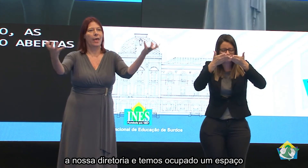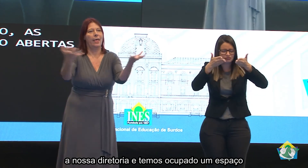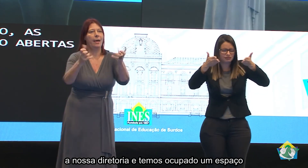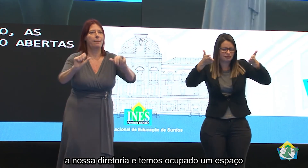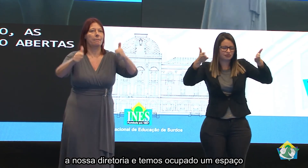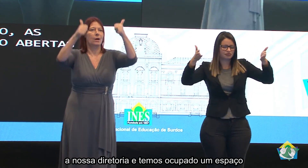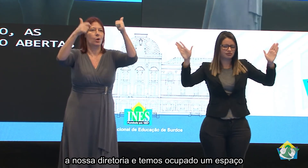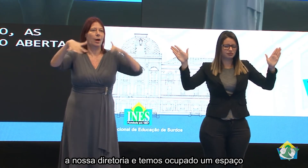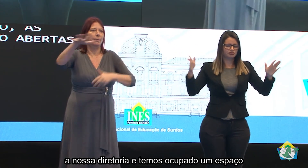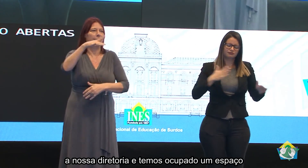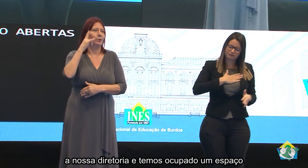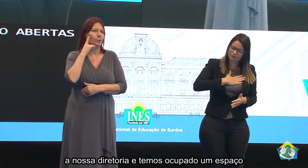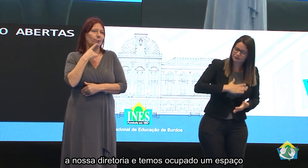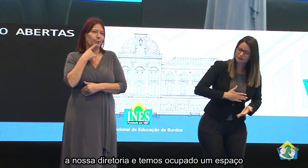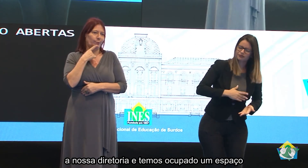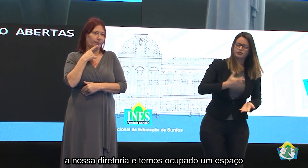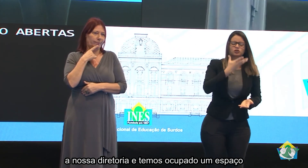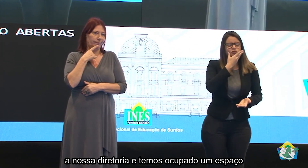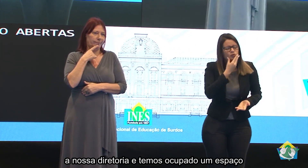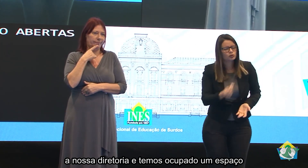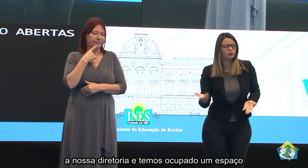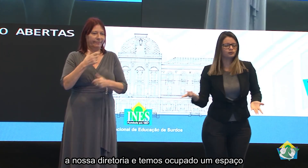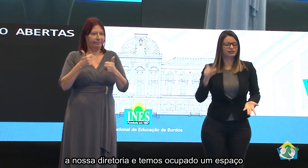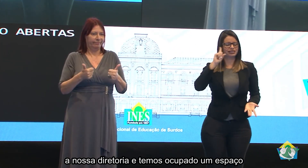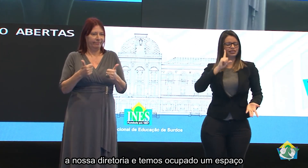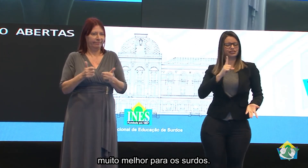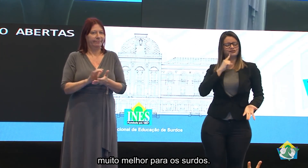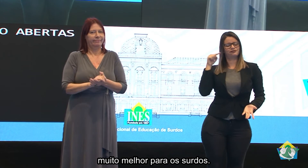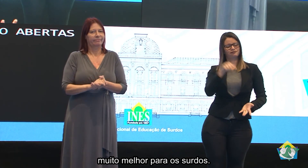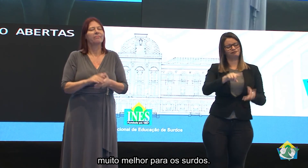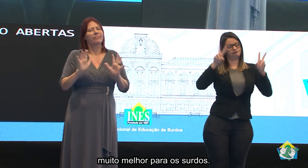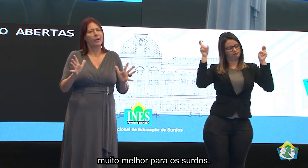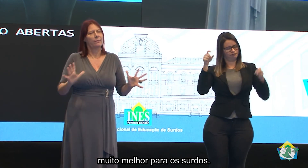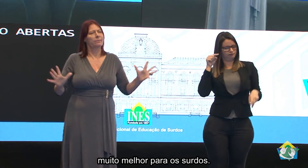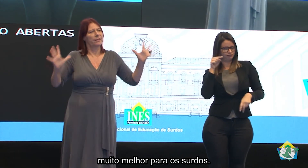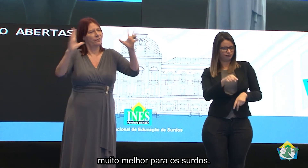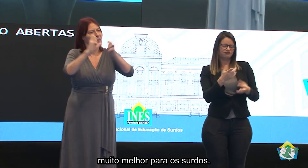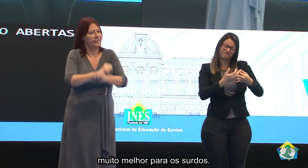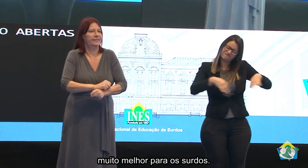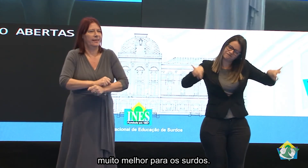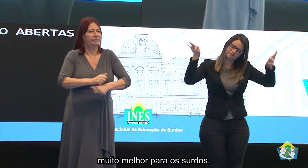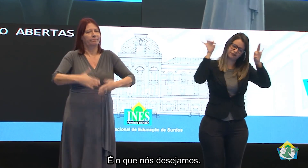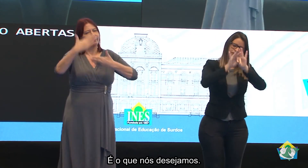diretoria e nós temos ocupado um espaço muito